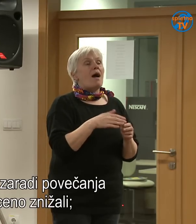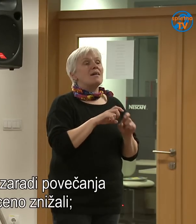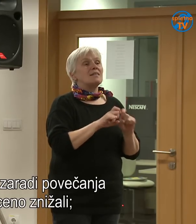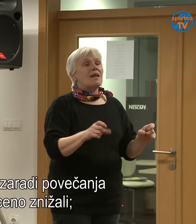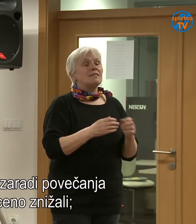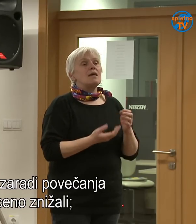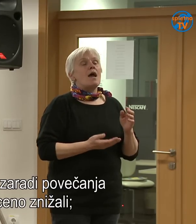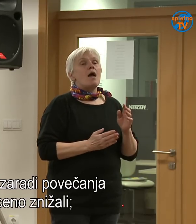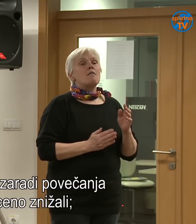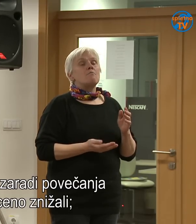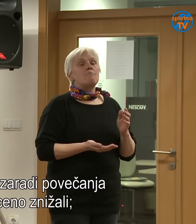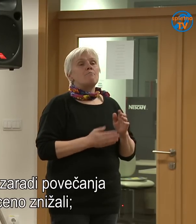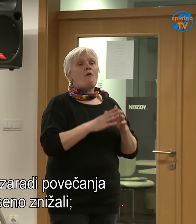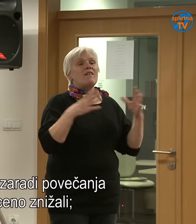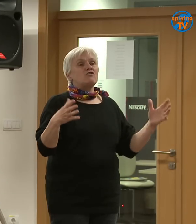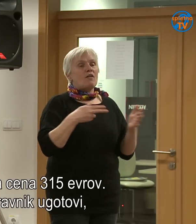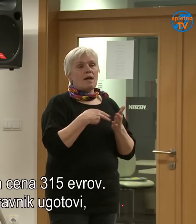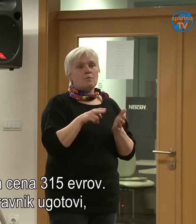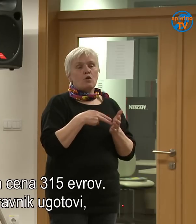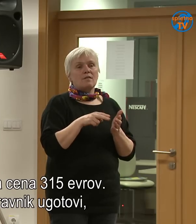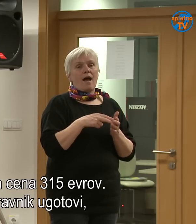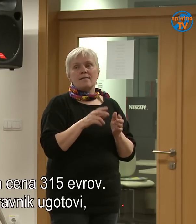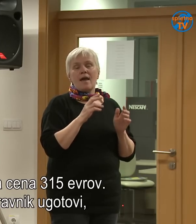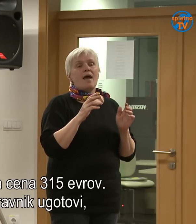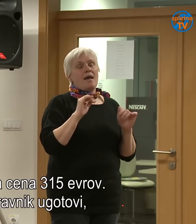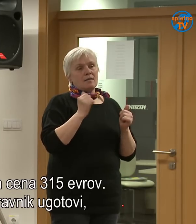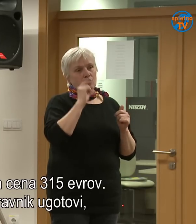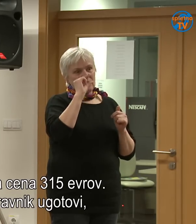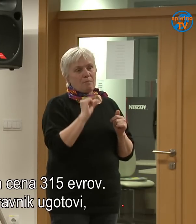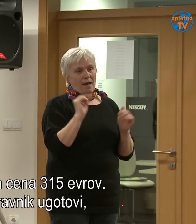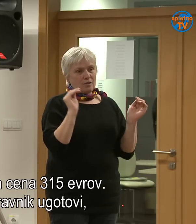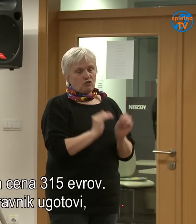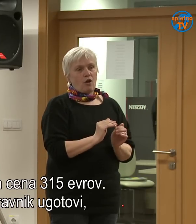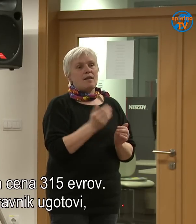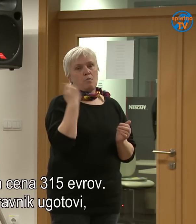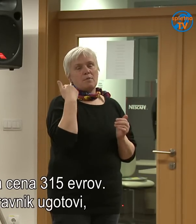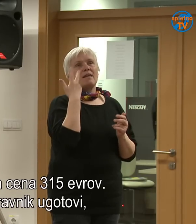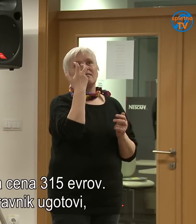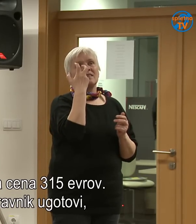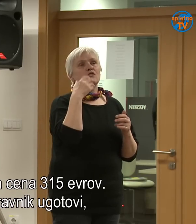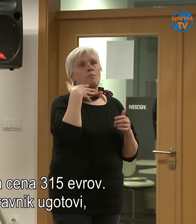so ta cenzus zmanjšali. Pred leti je bil cenzus 315 evrov.